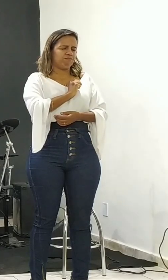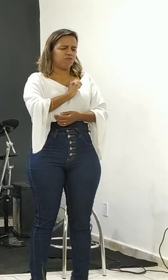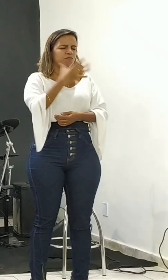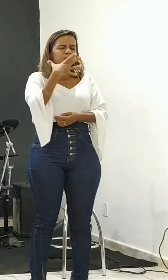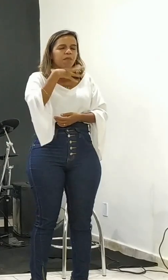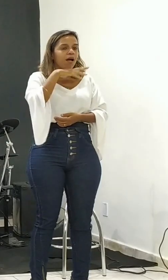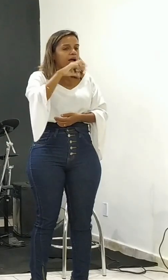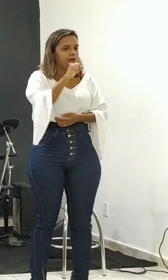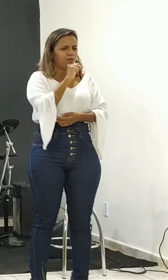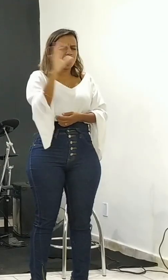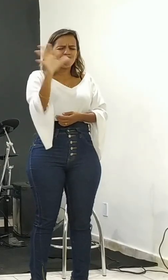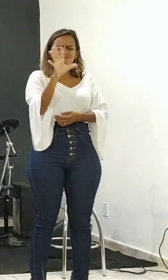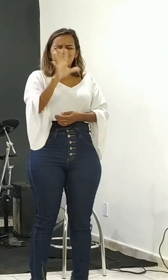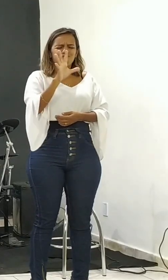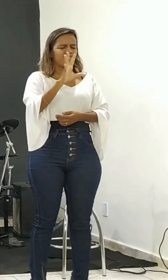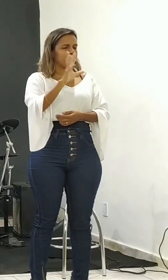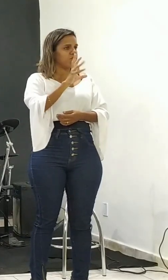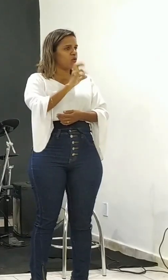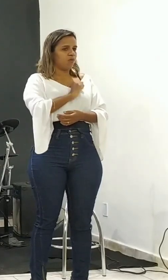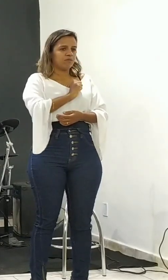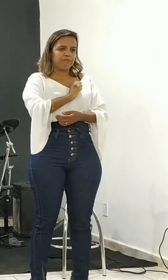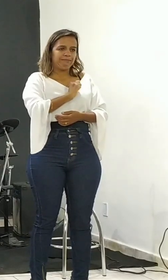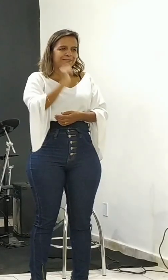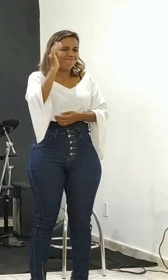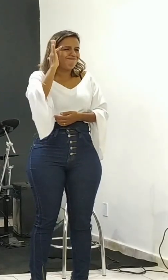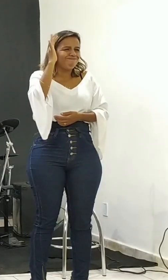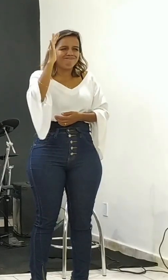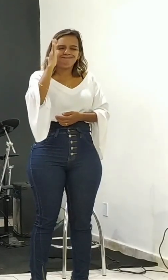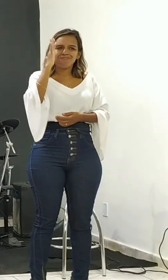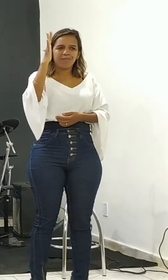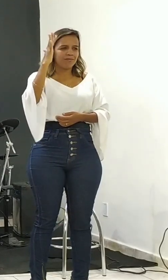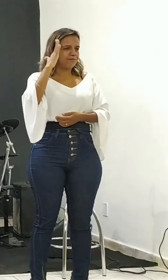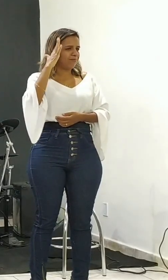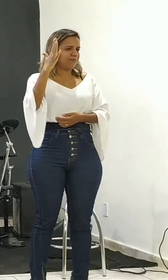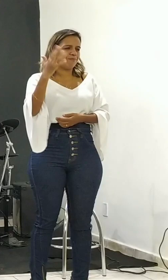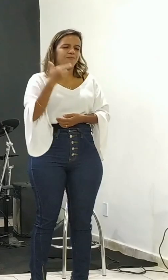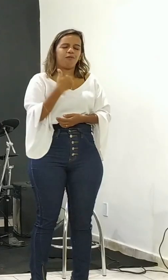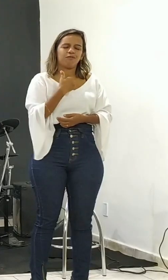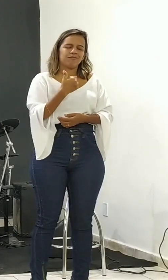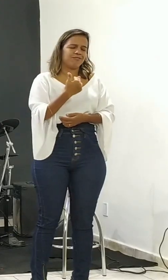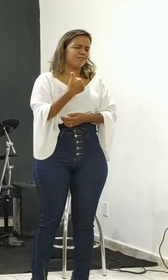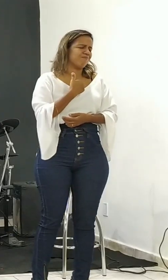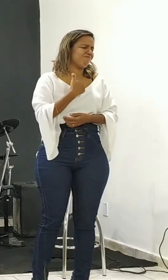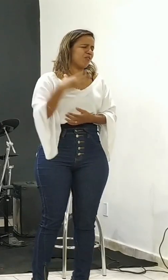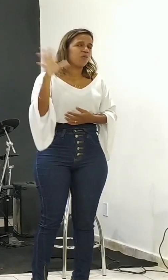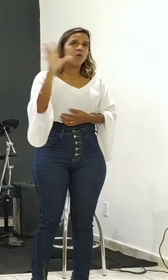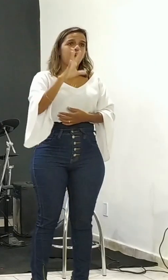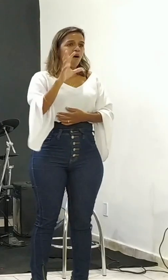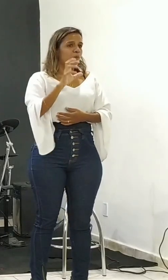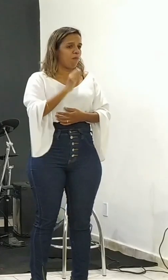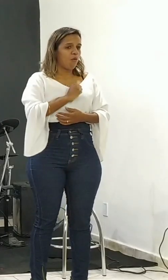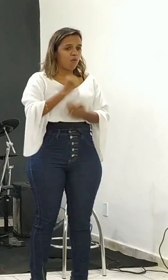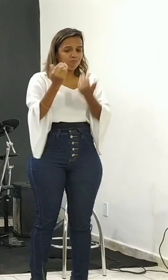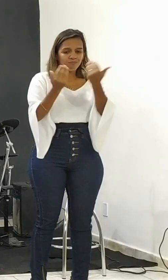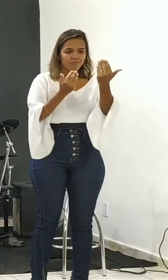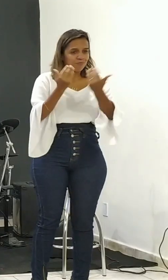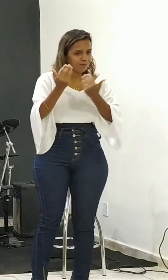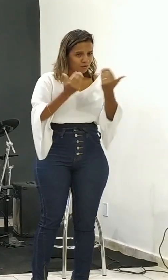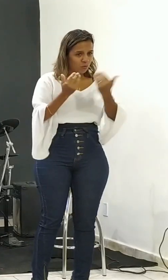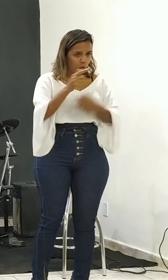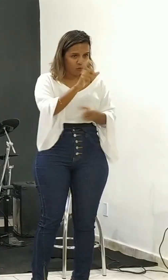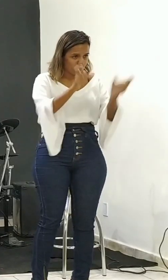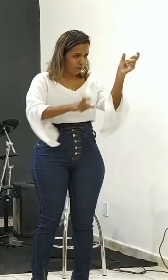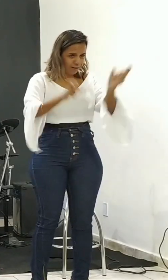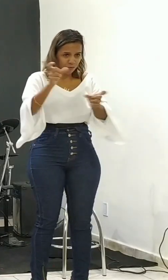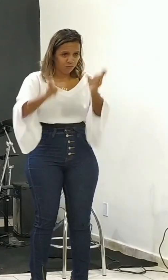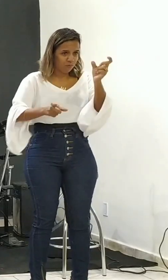grande, que você não pode nem imaginar, nem mensurar. O nosso amor não se compara ao amor de Deus